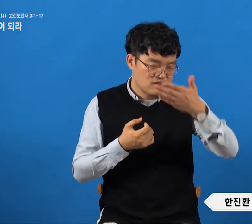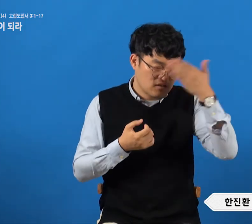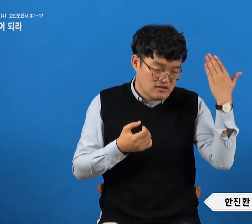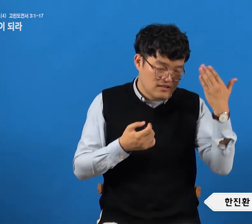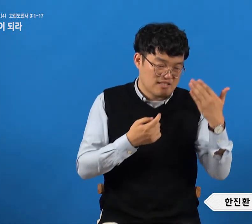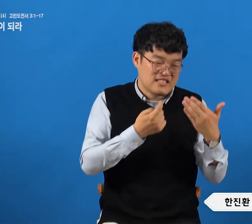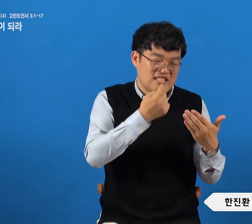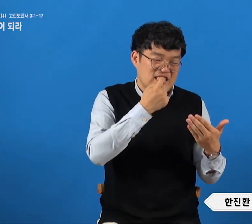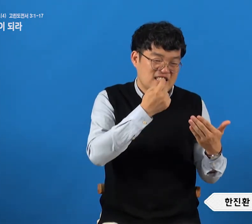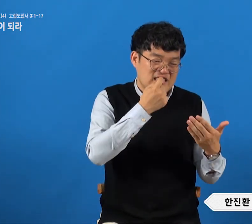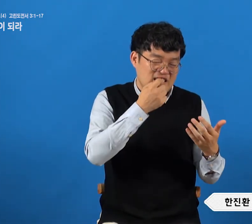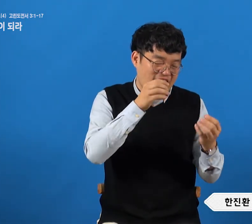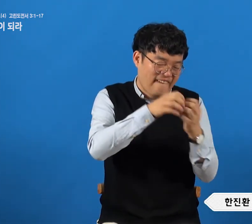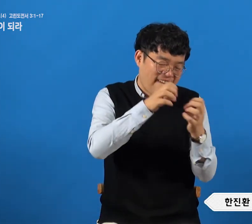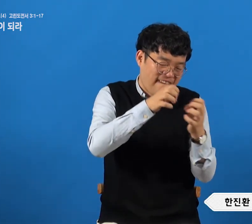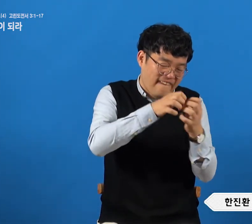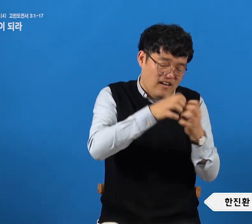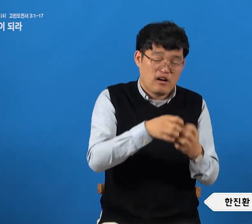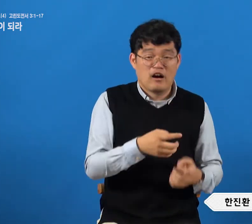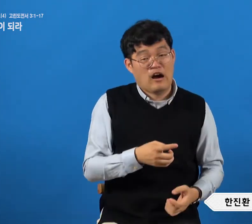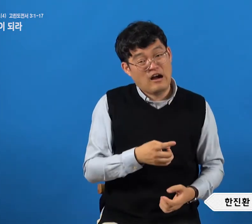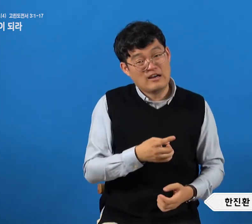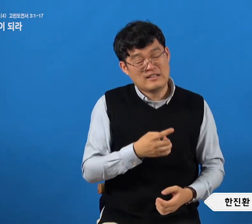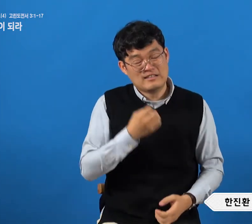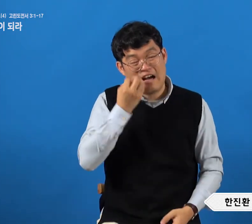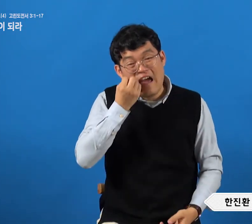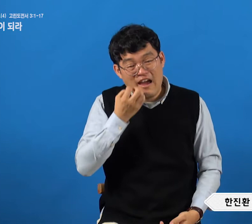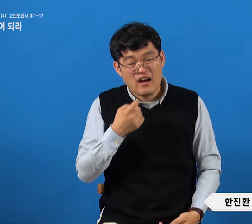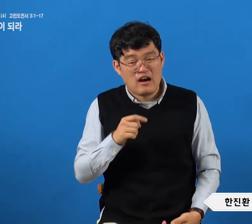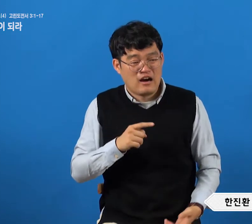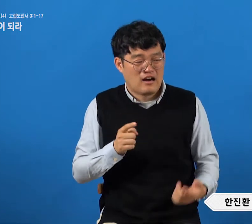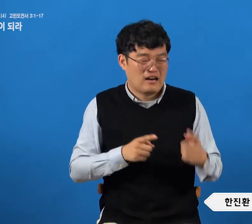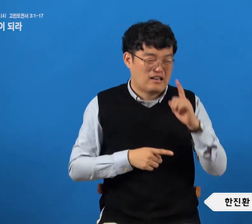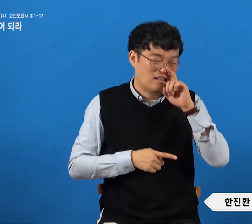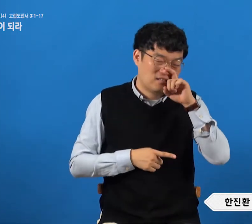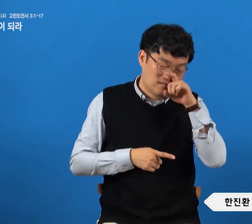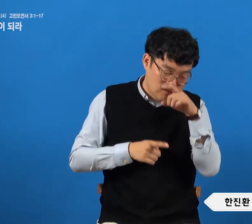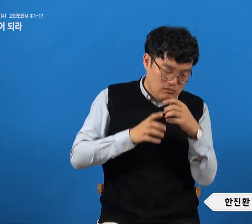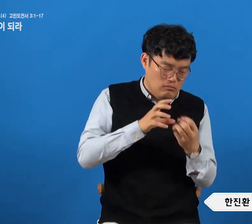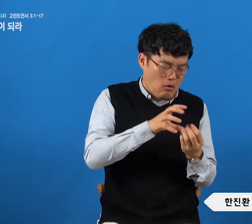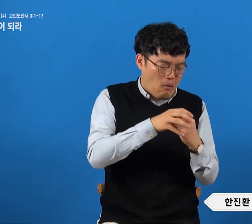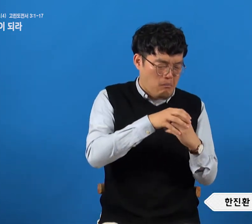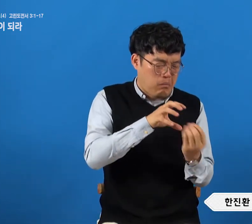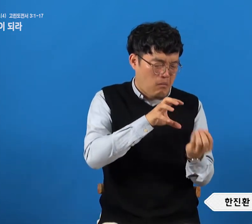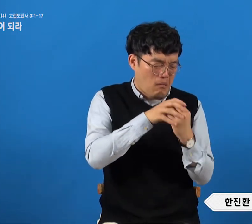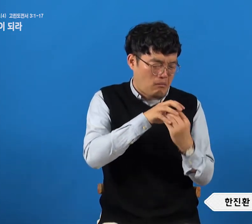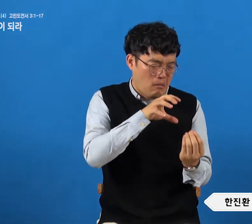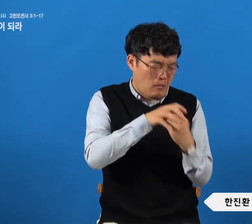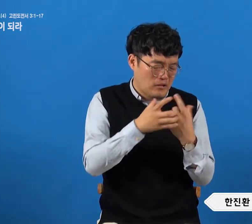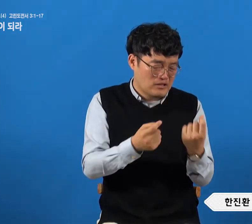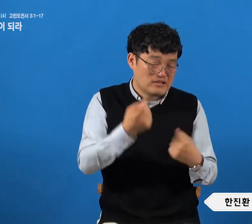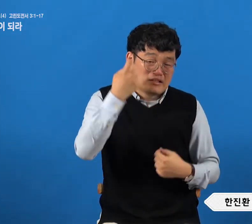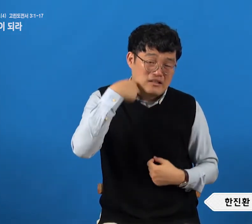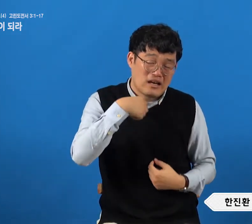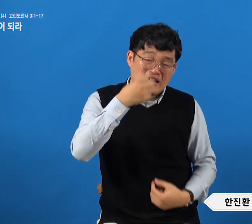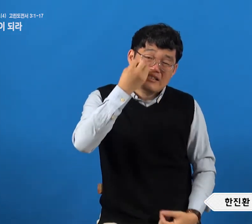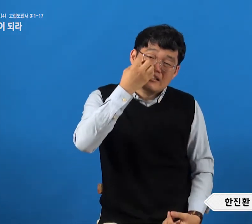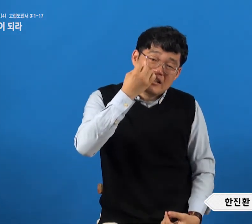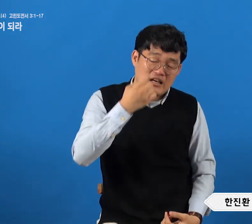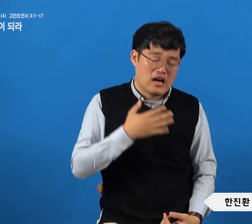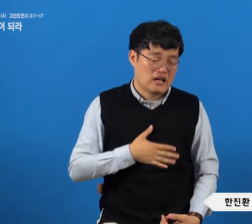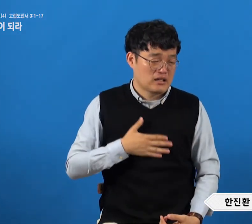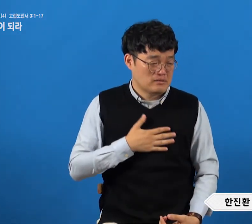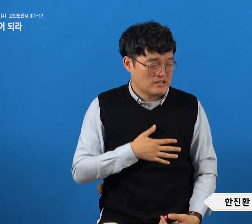청년 이빨이 저희 탁탁 부딪혀 오는 것도 그 이상하고 자꾸 더러운 것이 뭐 제 목구멍으로 올라오는 것도